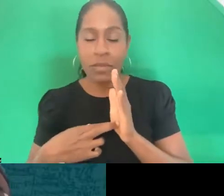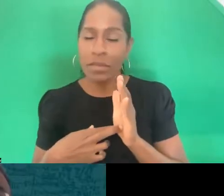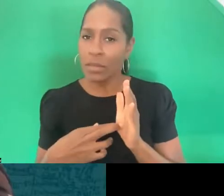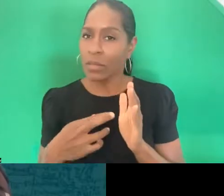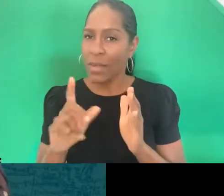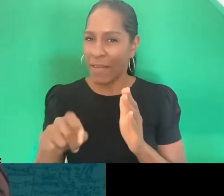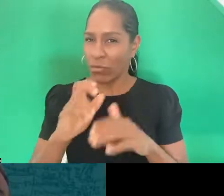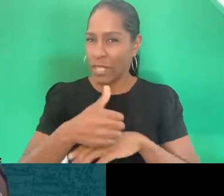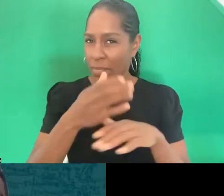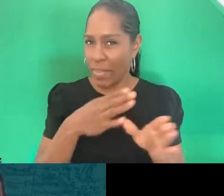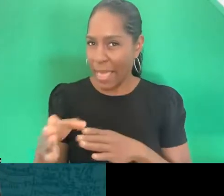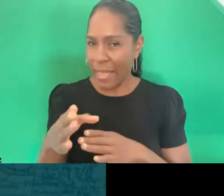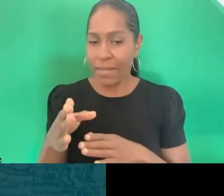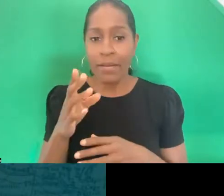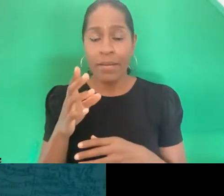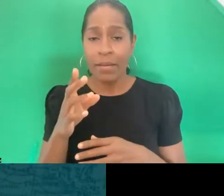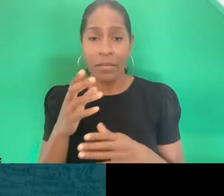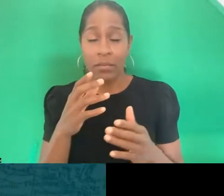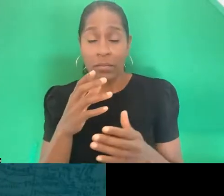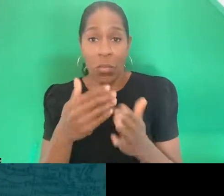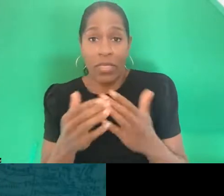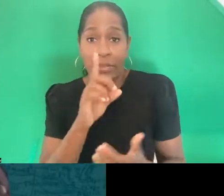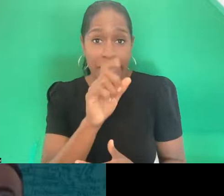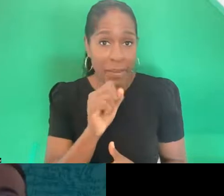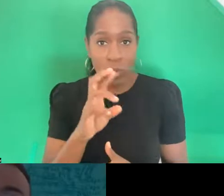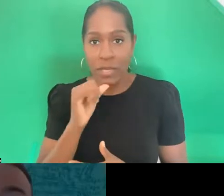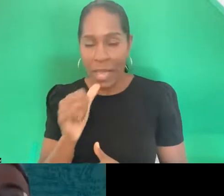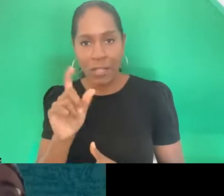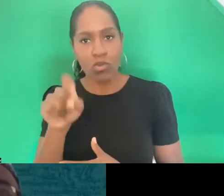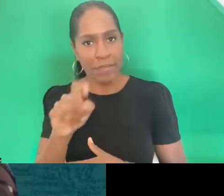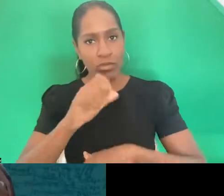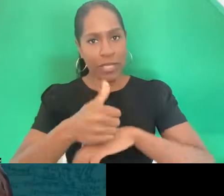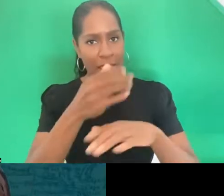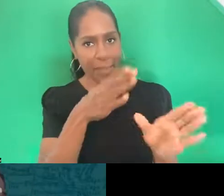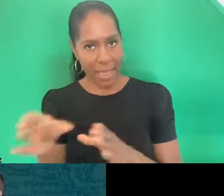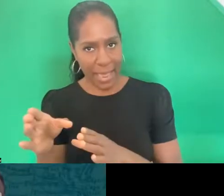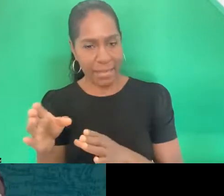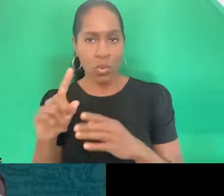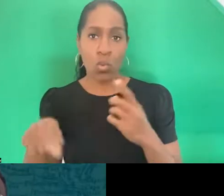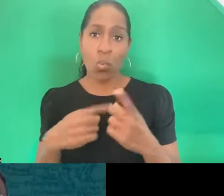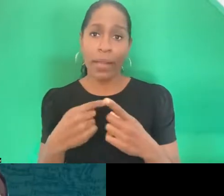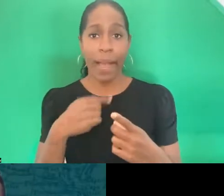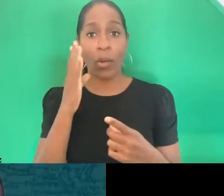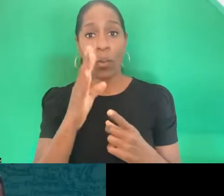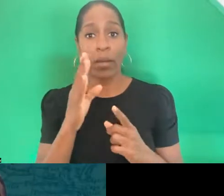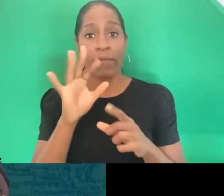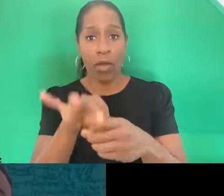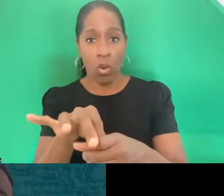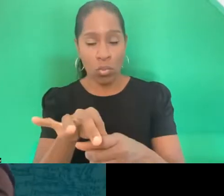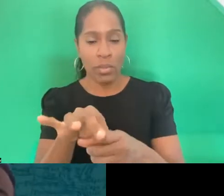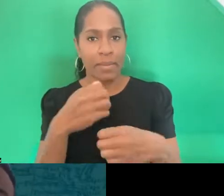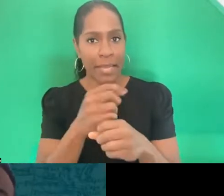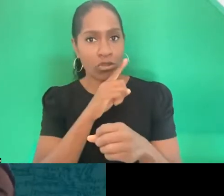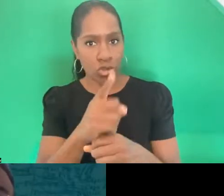la votación todos los votantes ya se ha discapacitados o no uno tiene tener un plan cuando voy a ir a votar